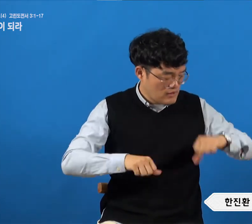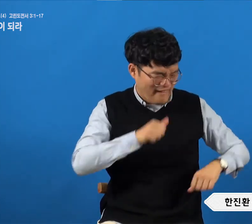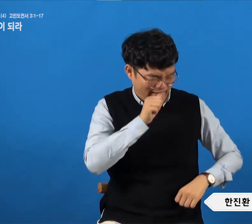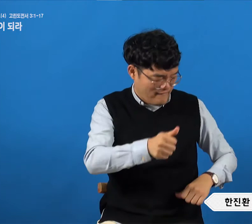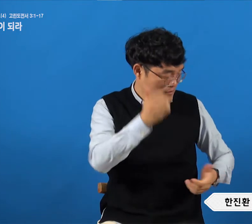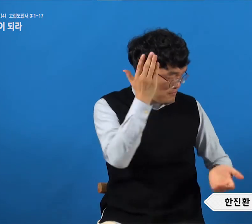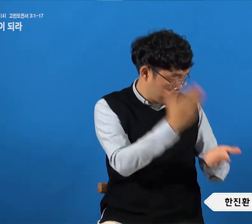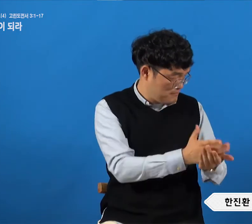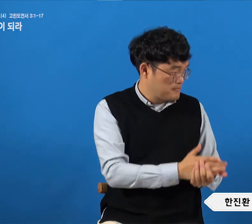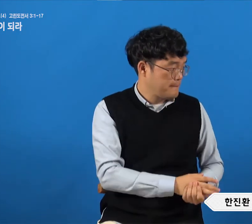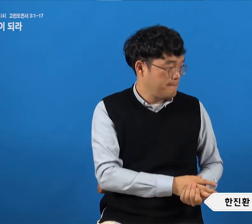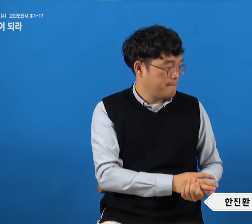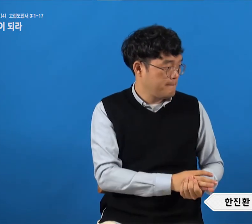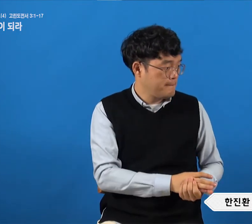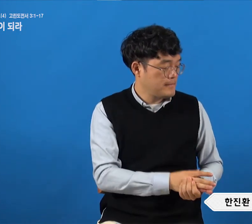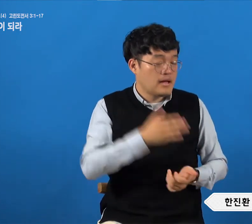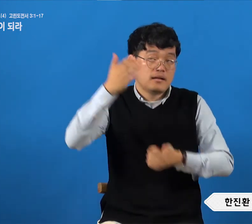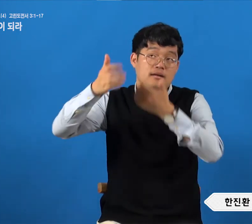절대로 포기하면 안 됩니다.